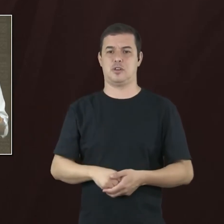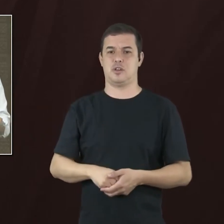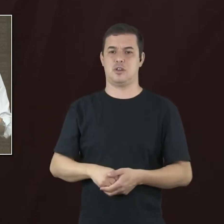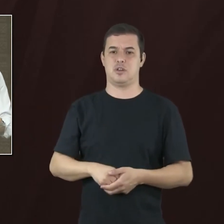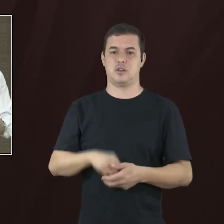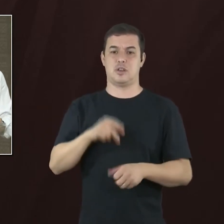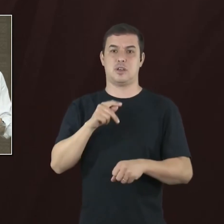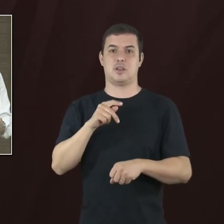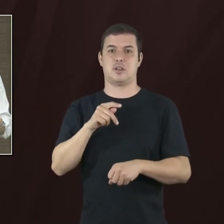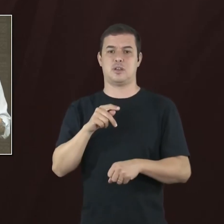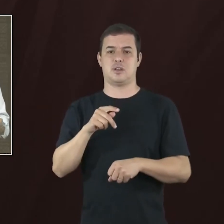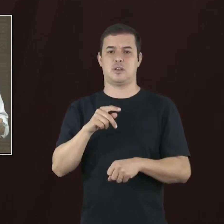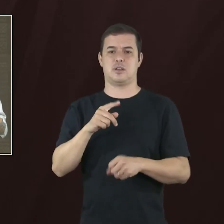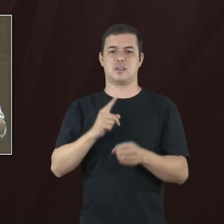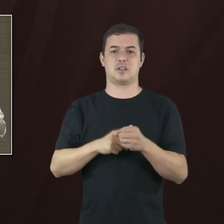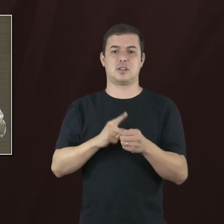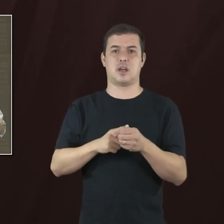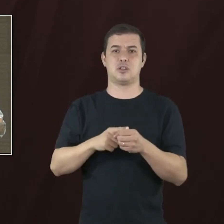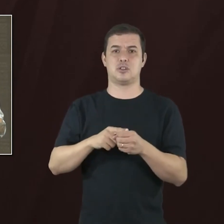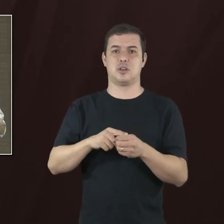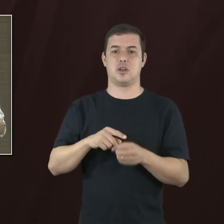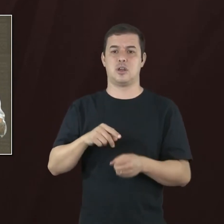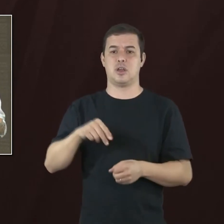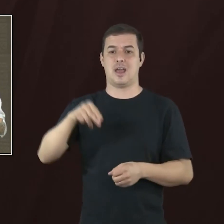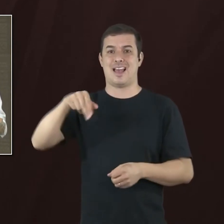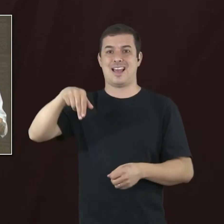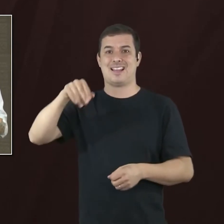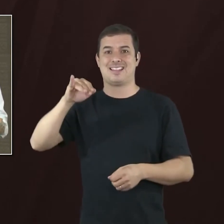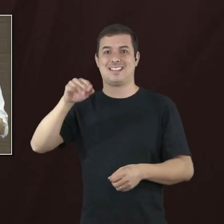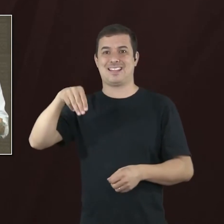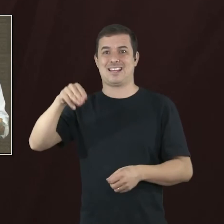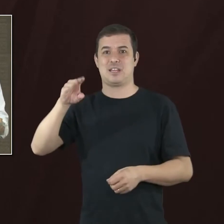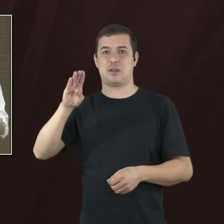dele. Ningbo. Ou é